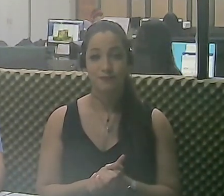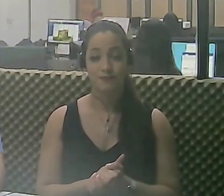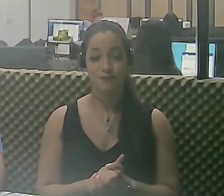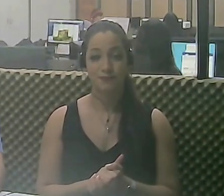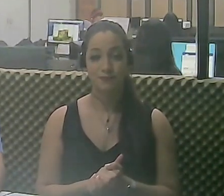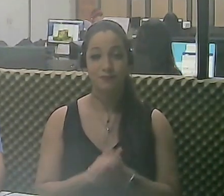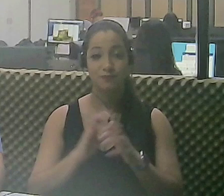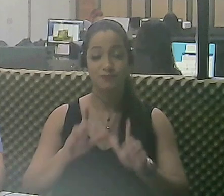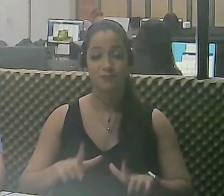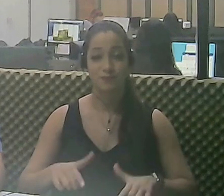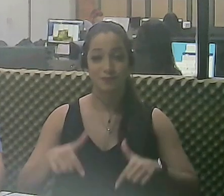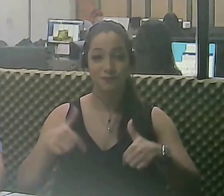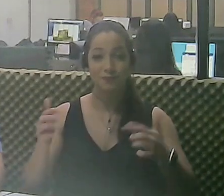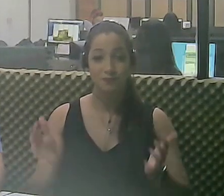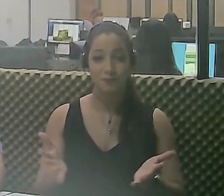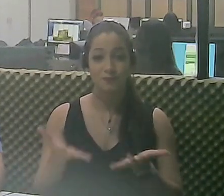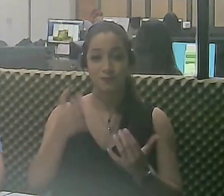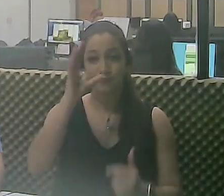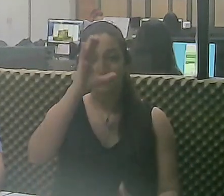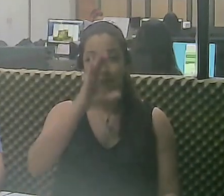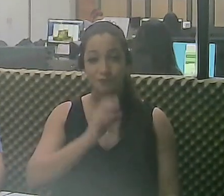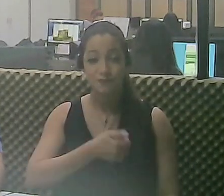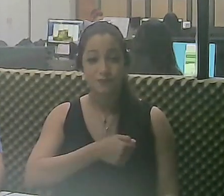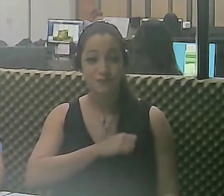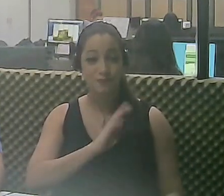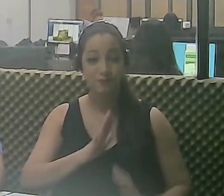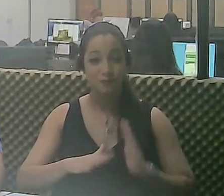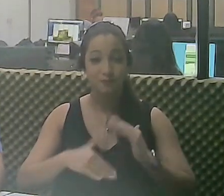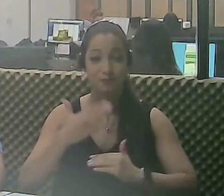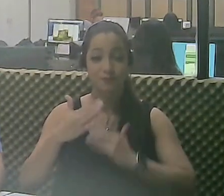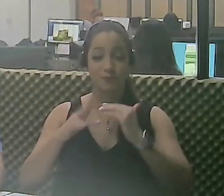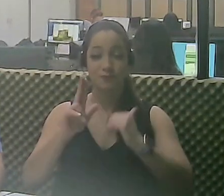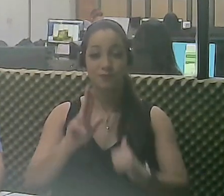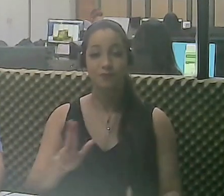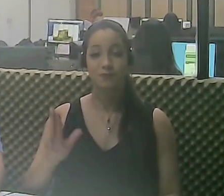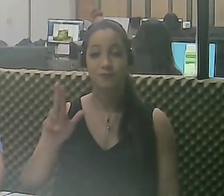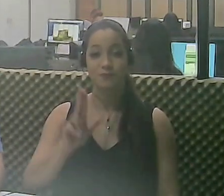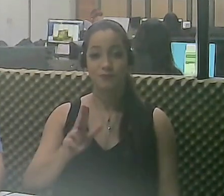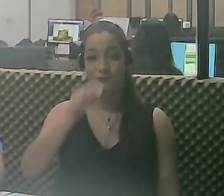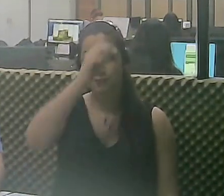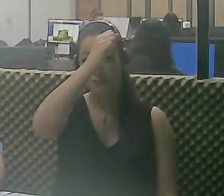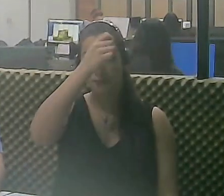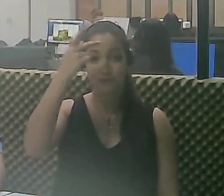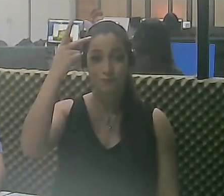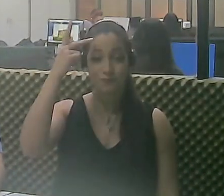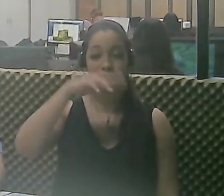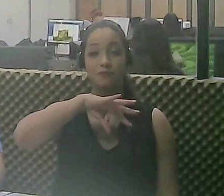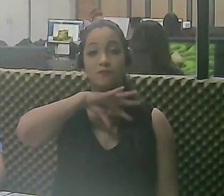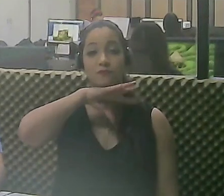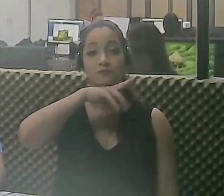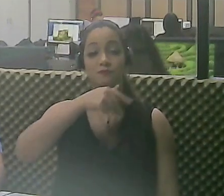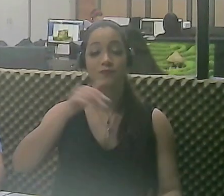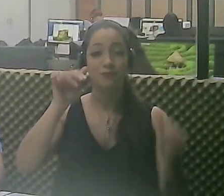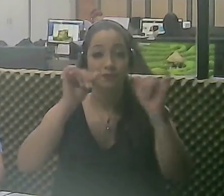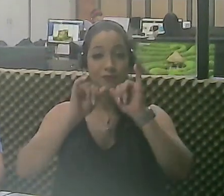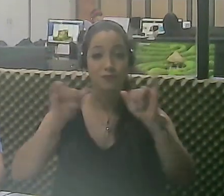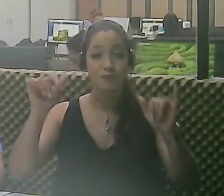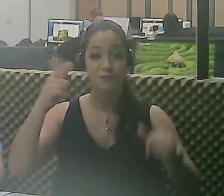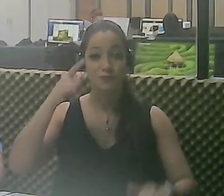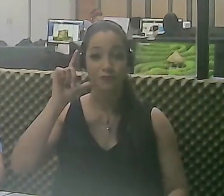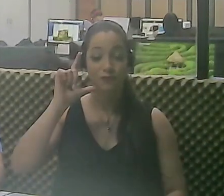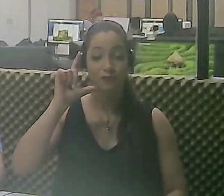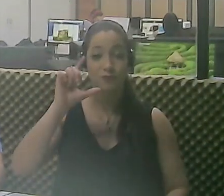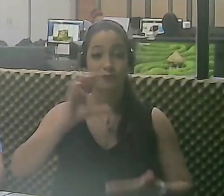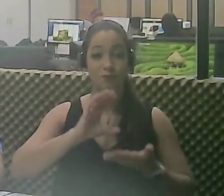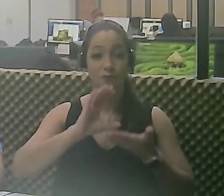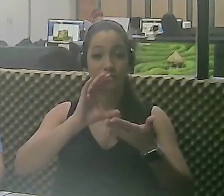Em mais uma ação para fomentar a cidadania fiscal e o desenvolvimento de Uberlândia, o prefeito Odelmo Leão anunciou ontem o envio